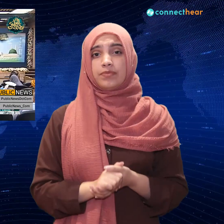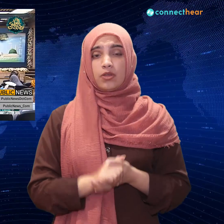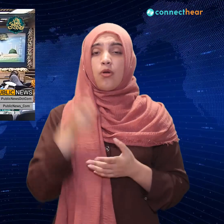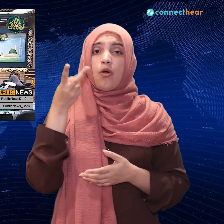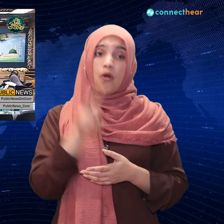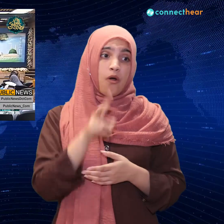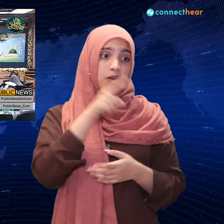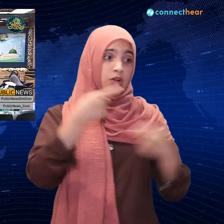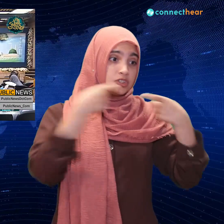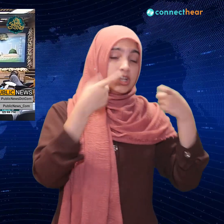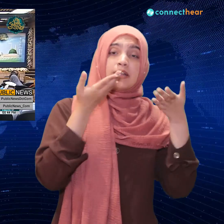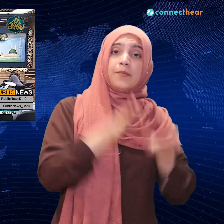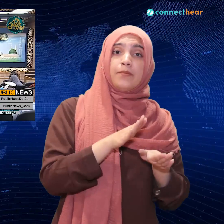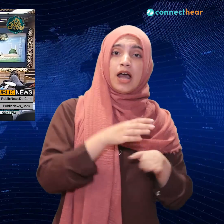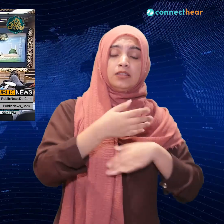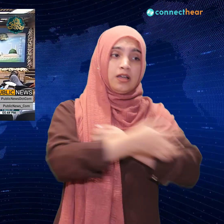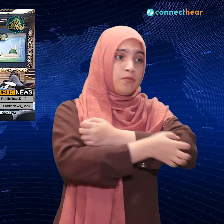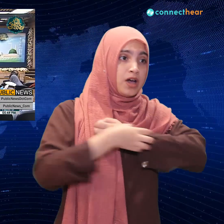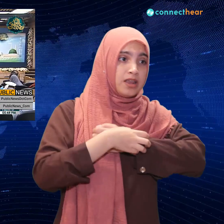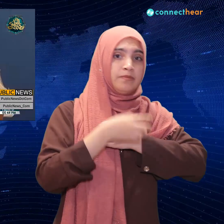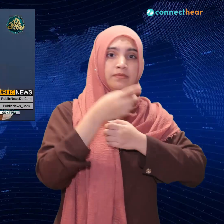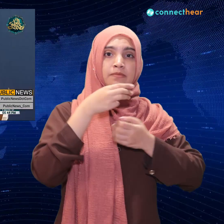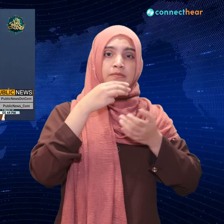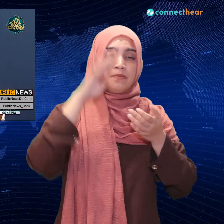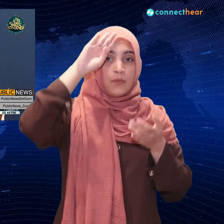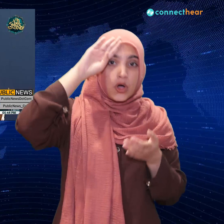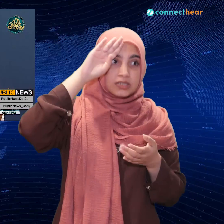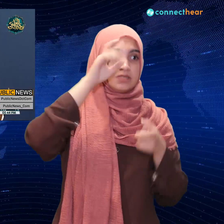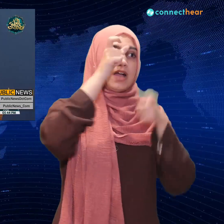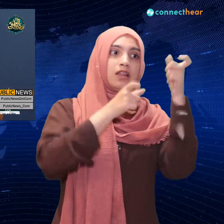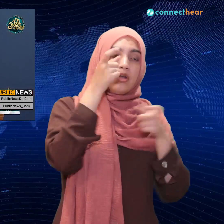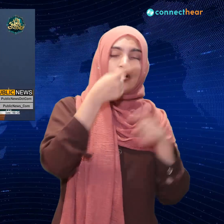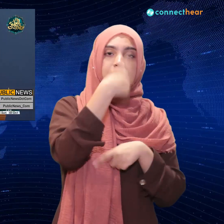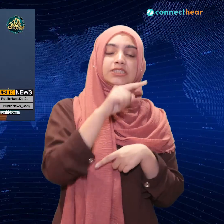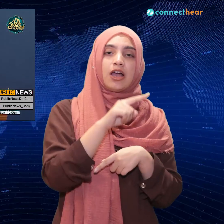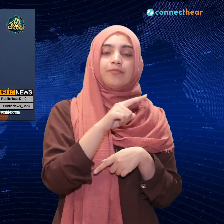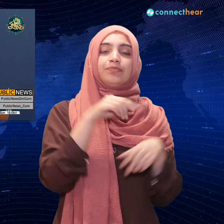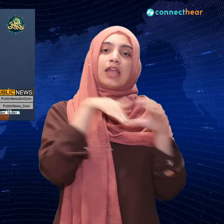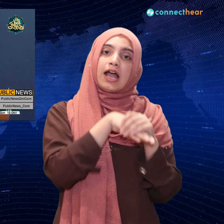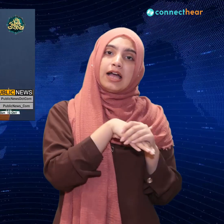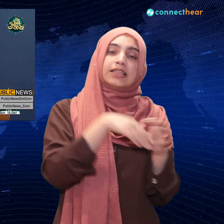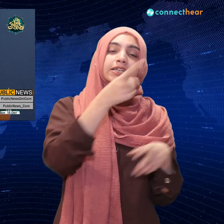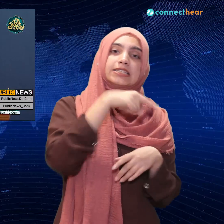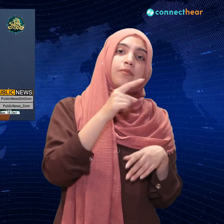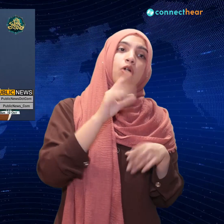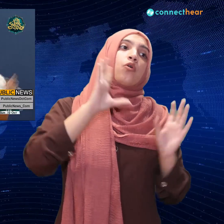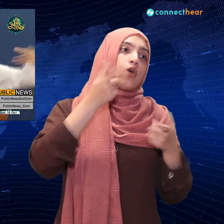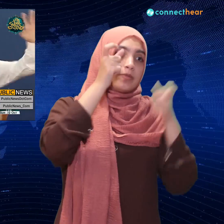یعنی غریب تھے مسلمان تب، جنگی قیدی کو واپس کر کے پیسے لے سکتے تھے. انہوں نے کہا نہیں، جس کو پڑھا لکھا دے